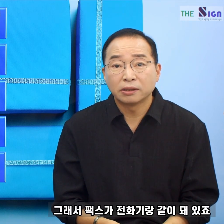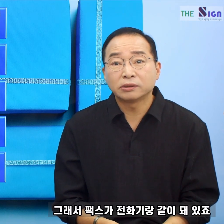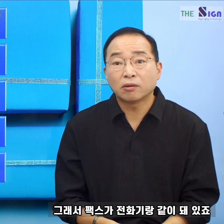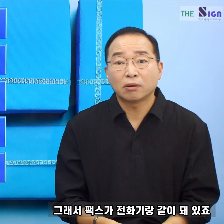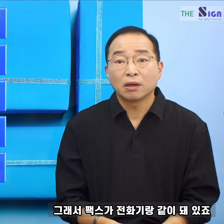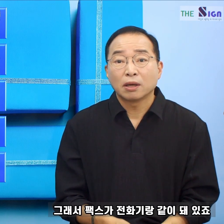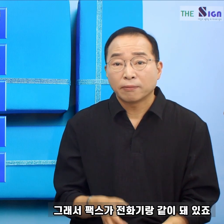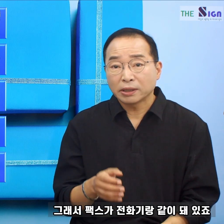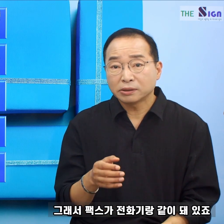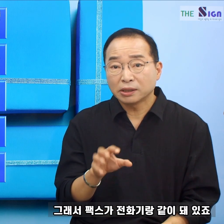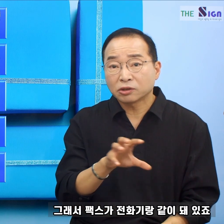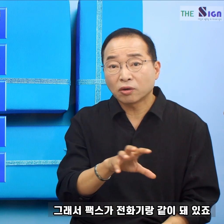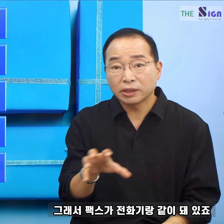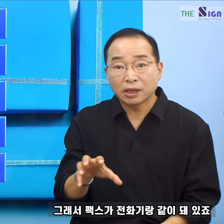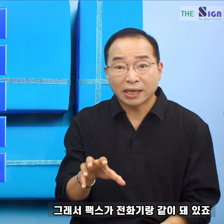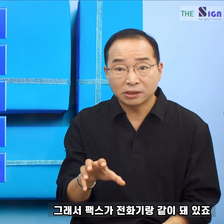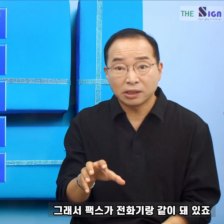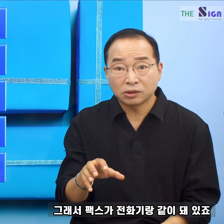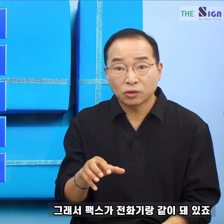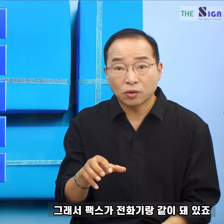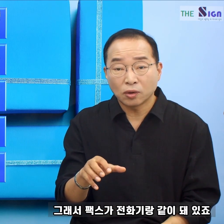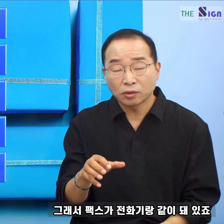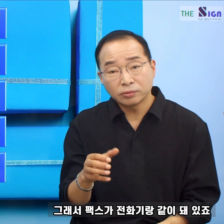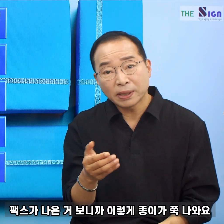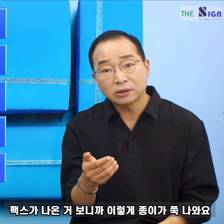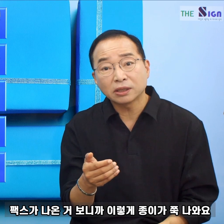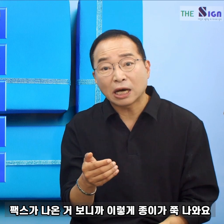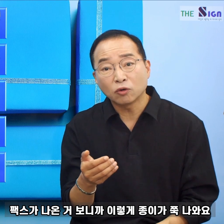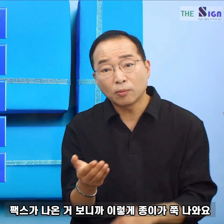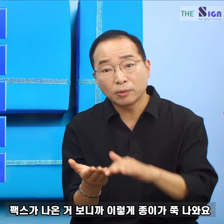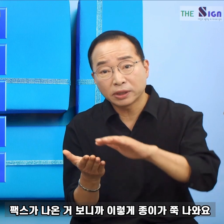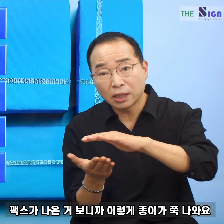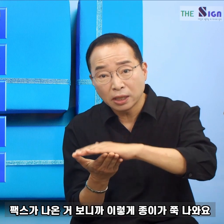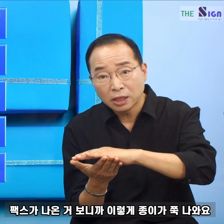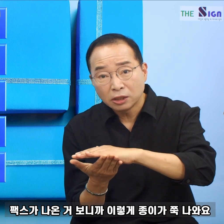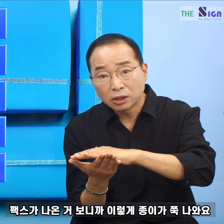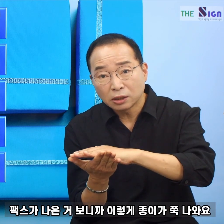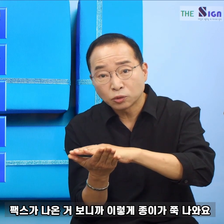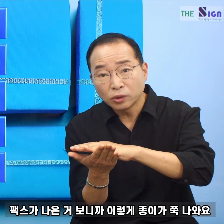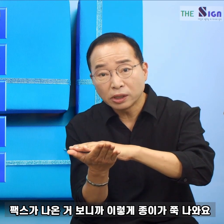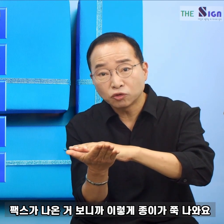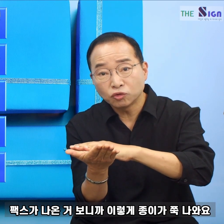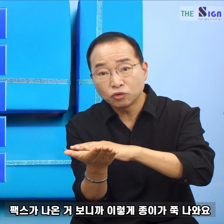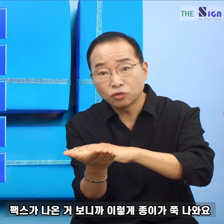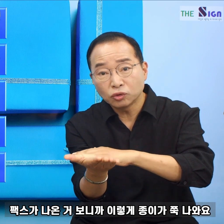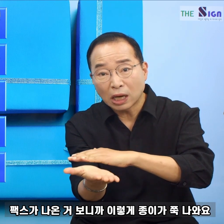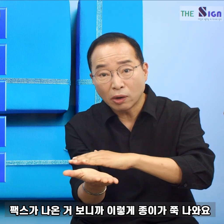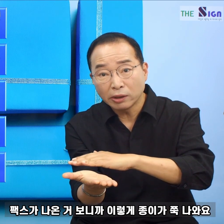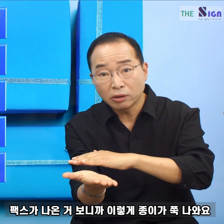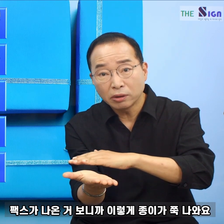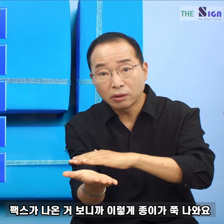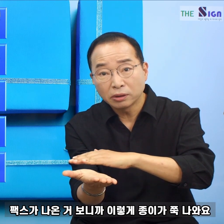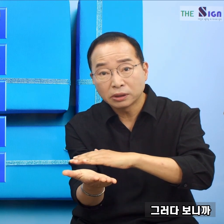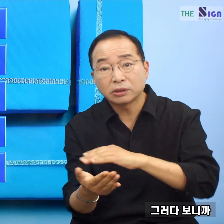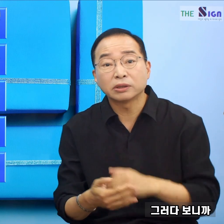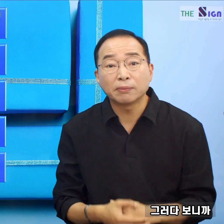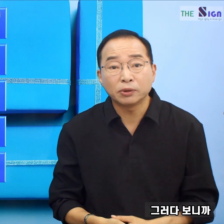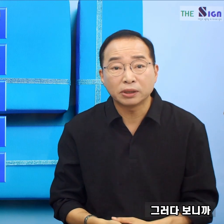그래서 팩스가 전화기랑 같이 돼 있죠. 팩스가 나온 거 보니까 이렇게 종이가 쭉 나와요. 그러다